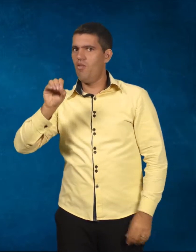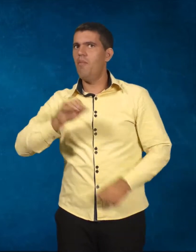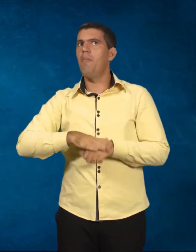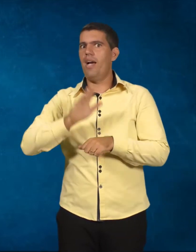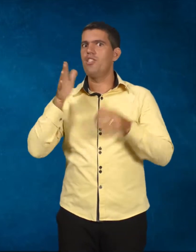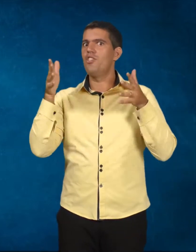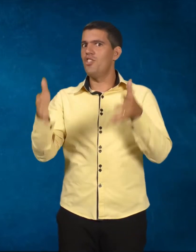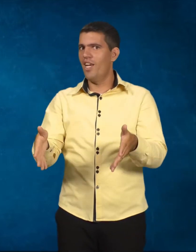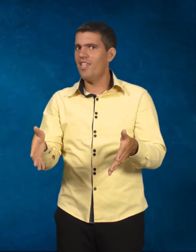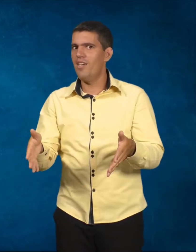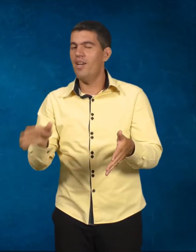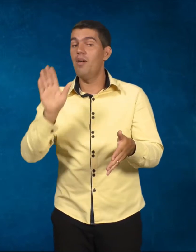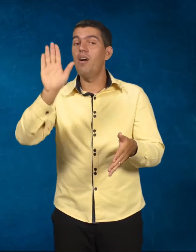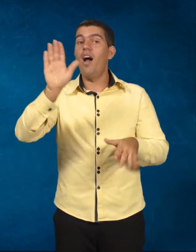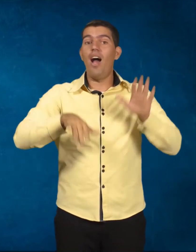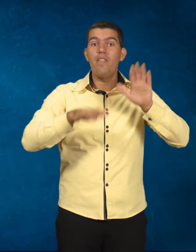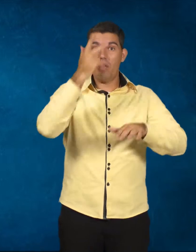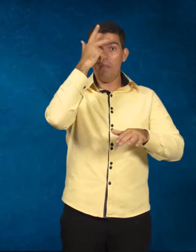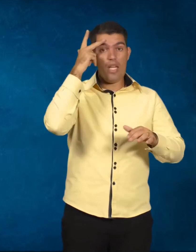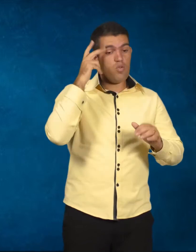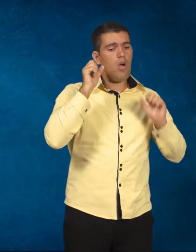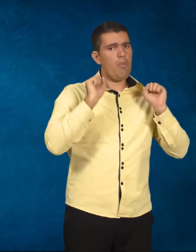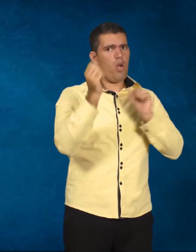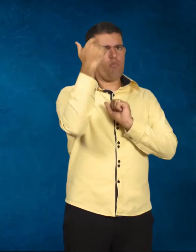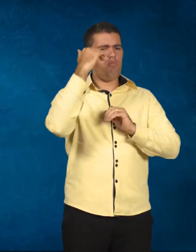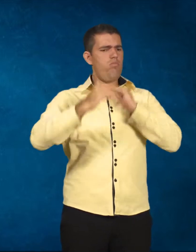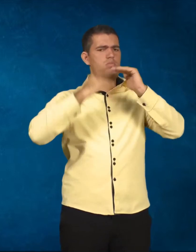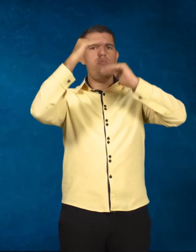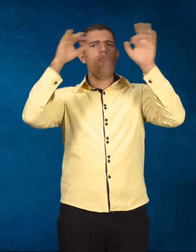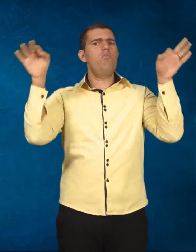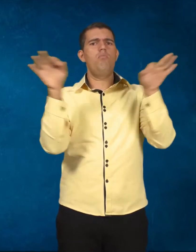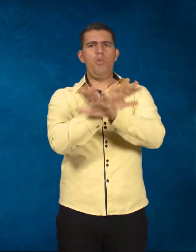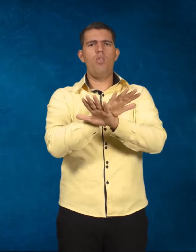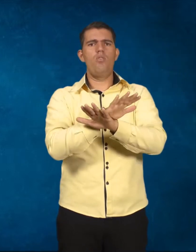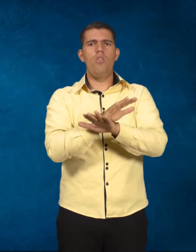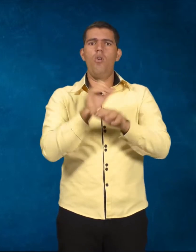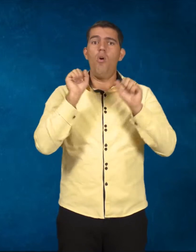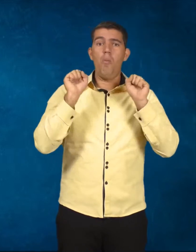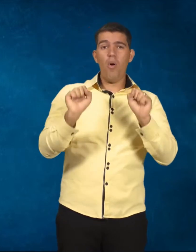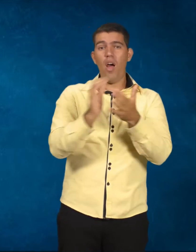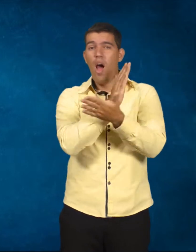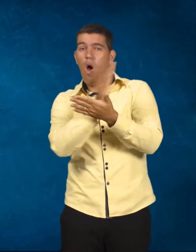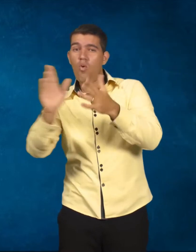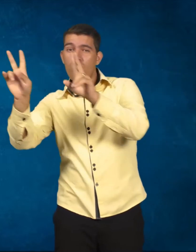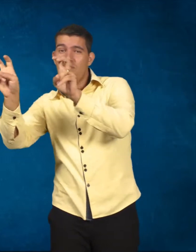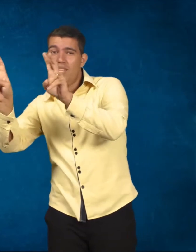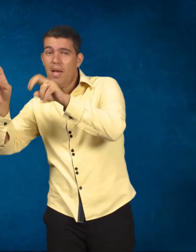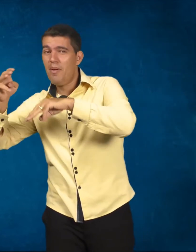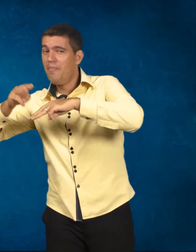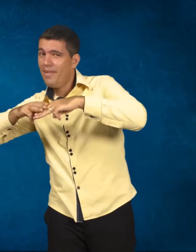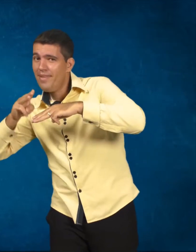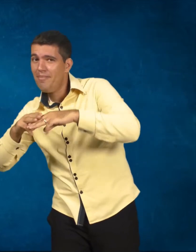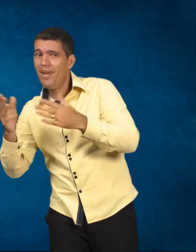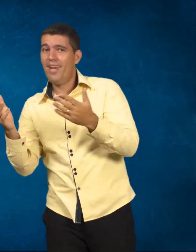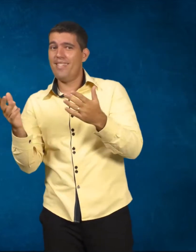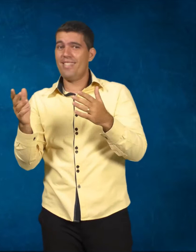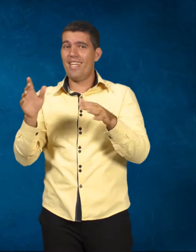uma pessoa perfeitamente desenvolvida pode ser capaz de lidar com certos assuntos como a matemática em nível